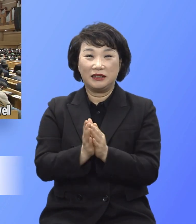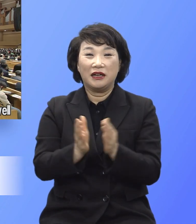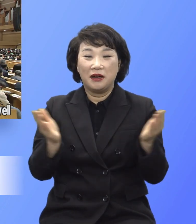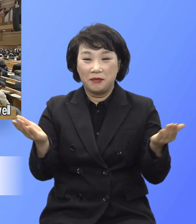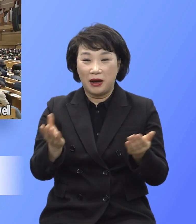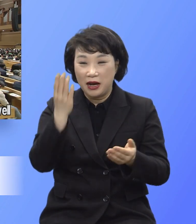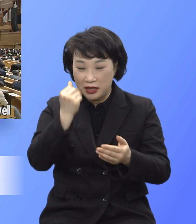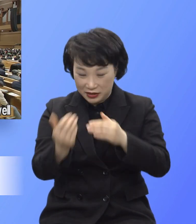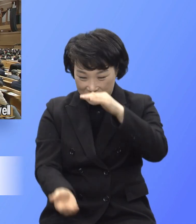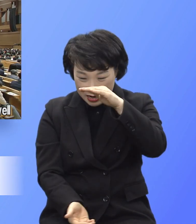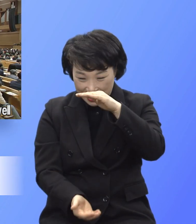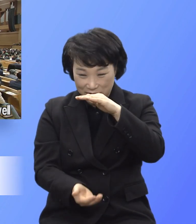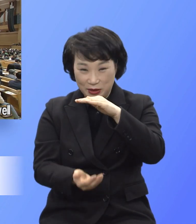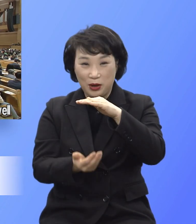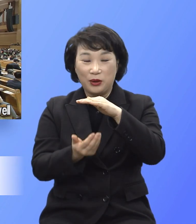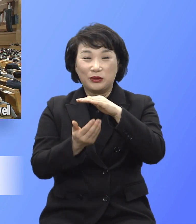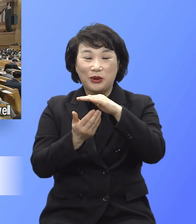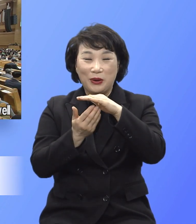만나든지